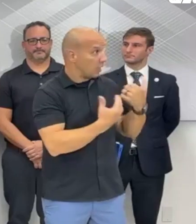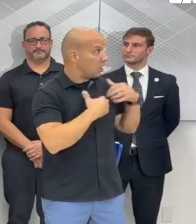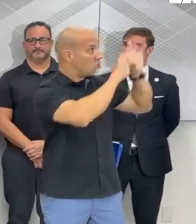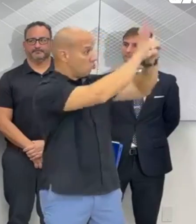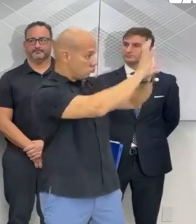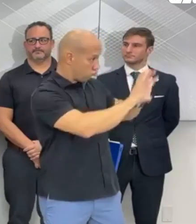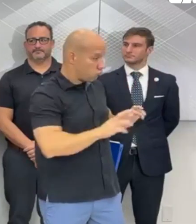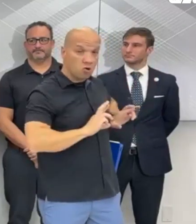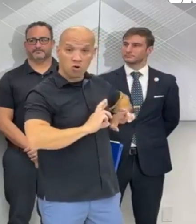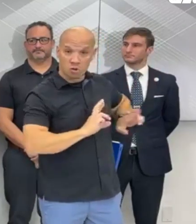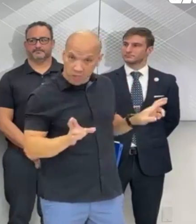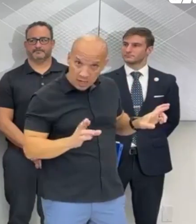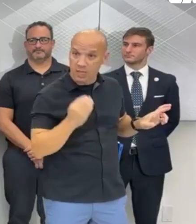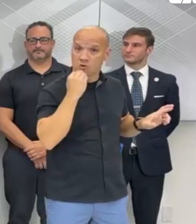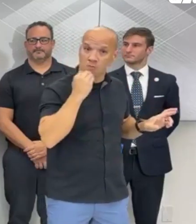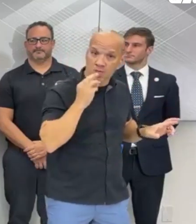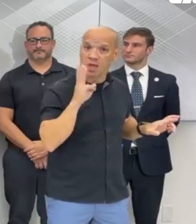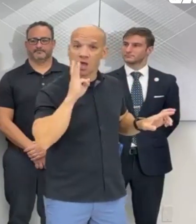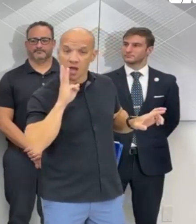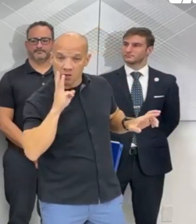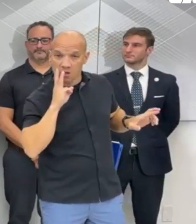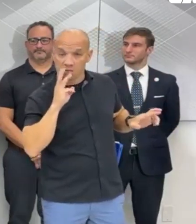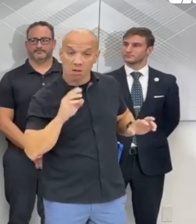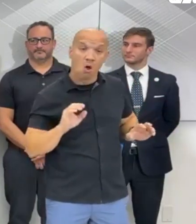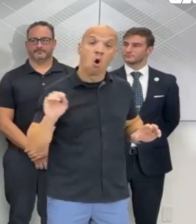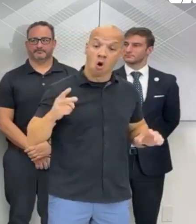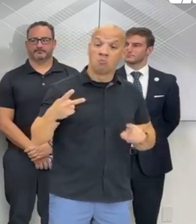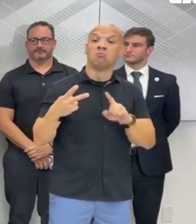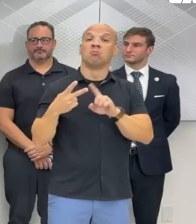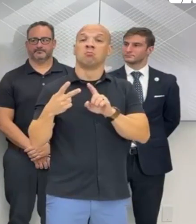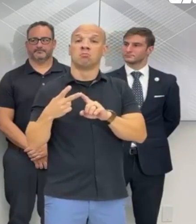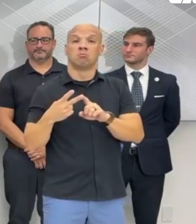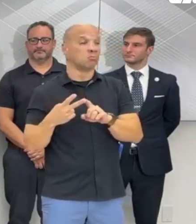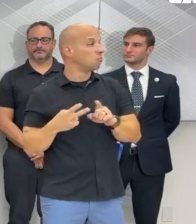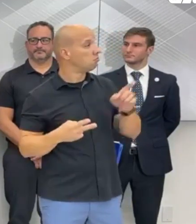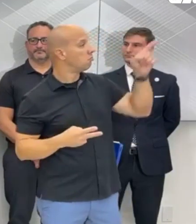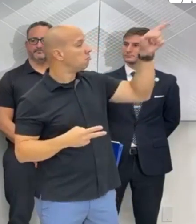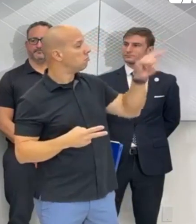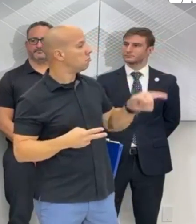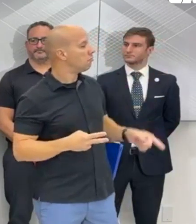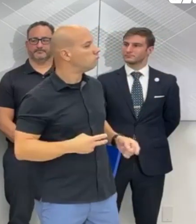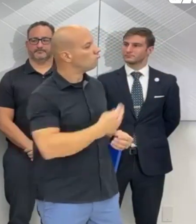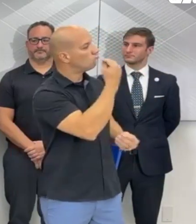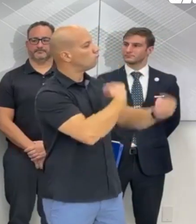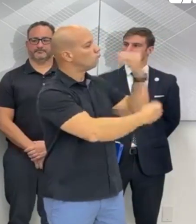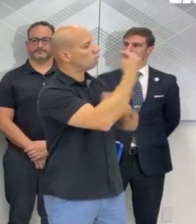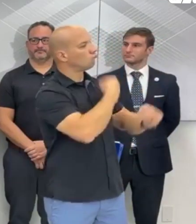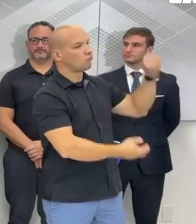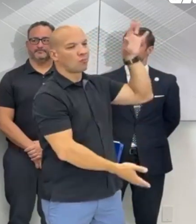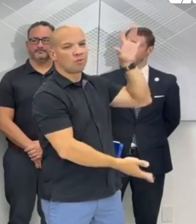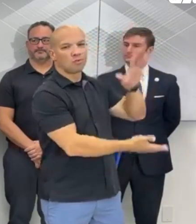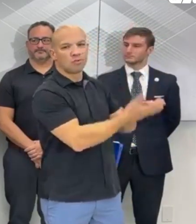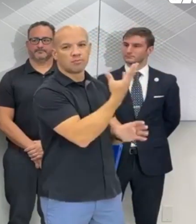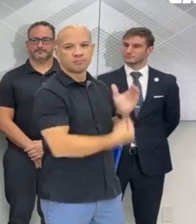preparada para esos alimentos, o lamentablemente lo que tú consideras que debe de estar en la alacena, pues lo estás consumiendo y entonces estás en cero. Y